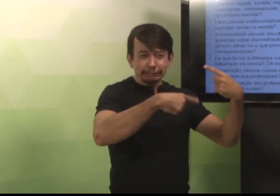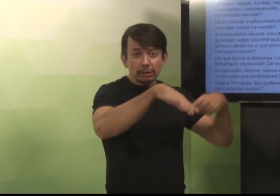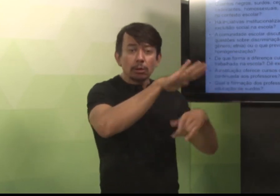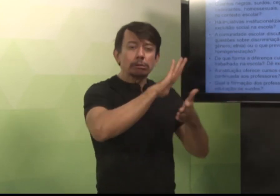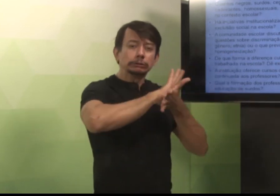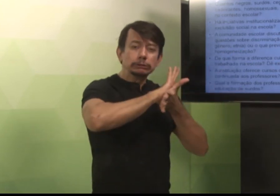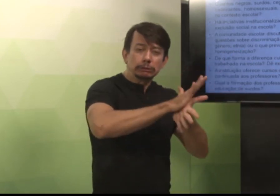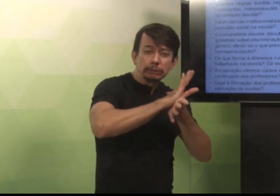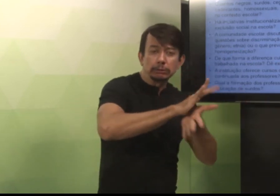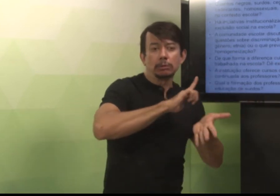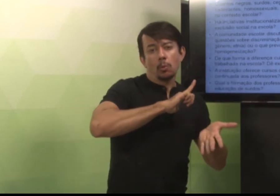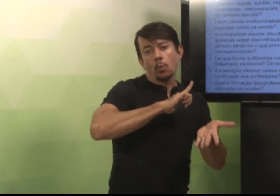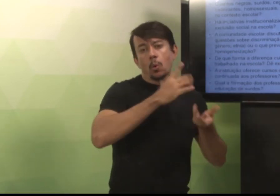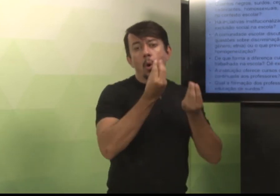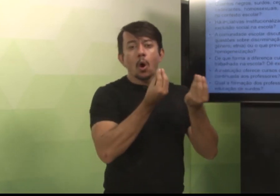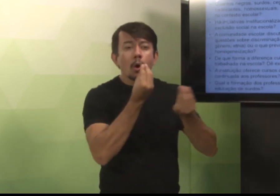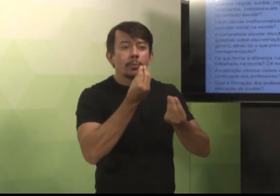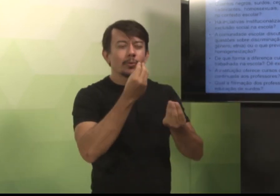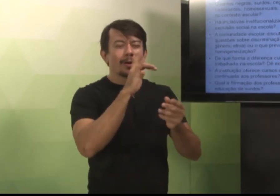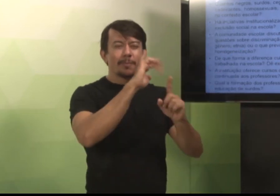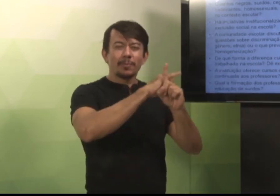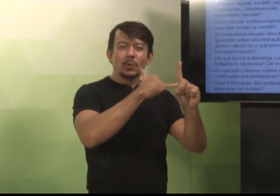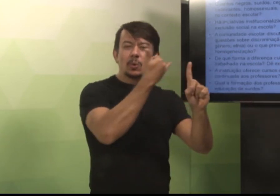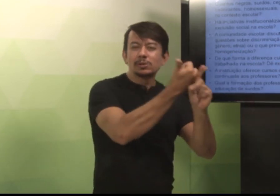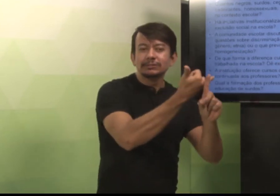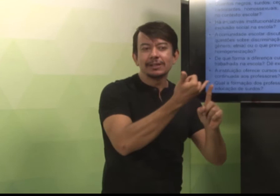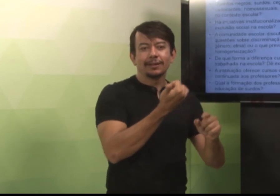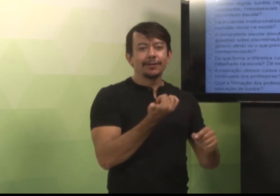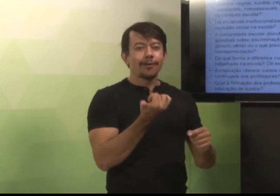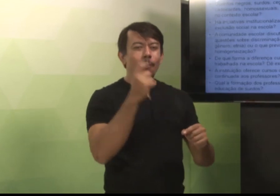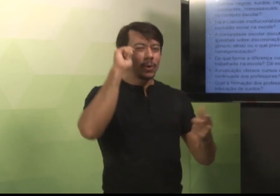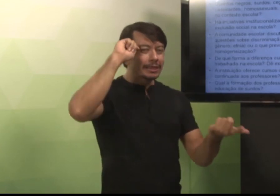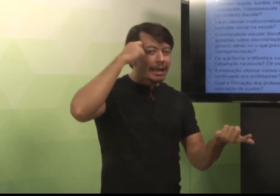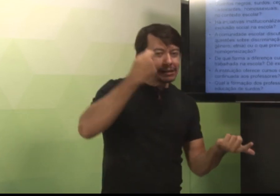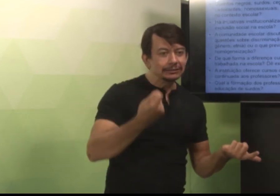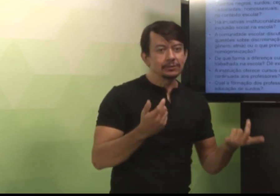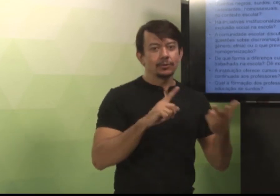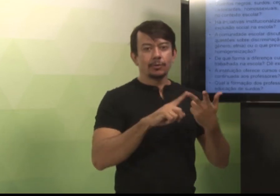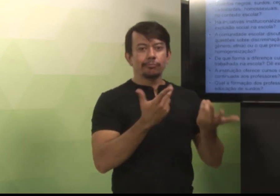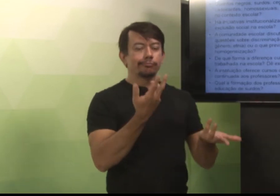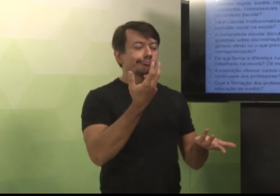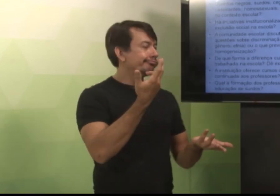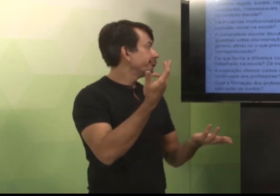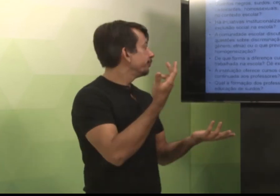E a escola? Como faz com esses processos de bullying para minimizar esses processos?